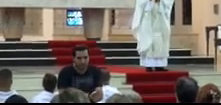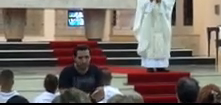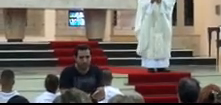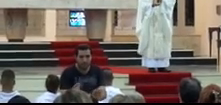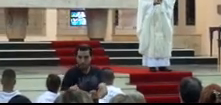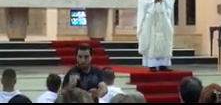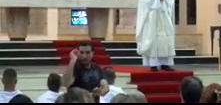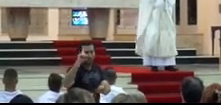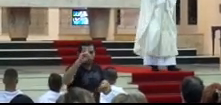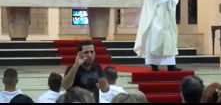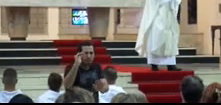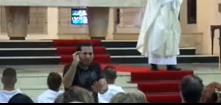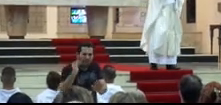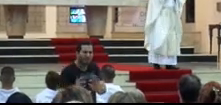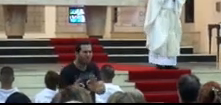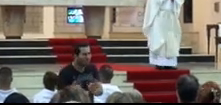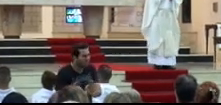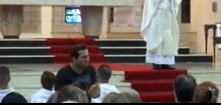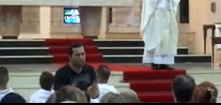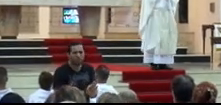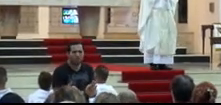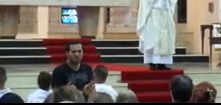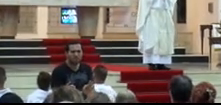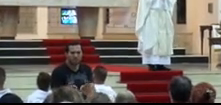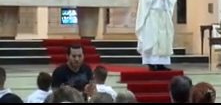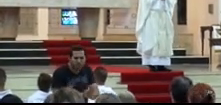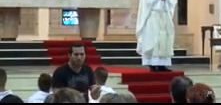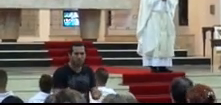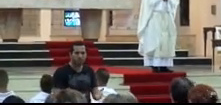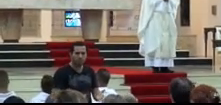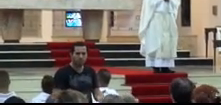Sejam unidos e sejam humildes